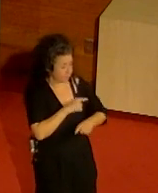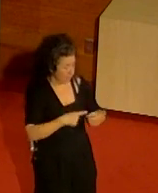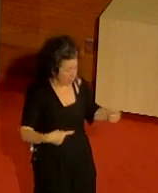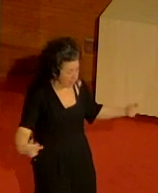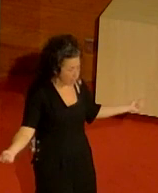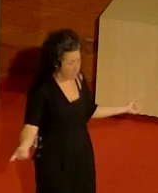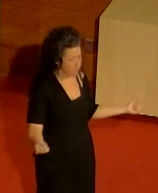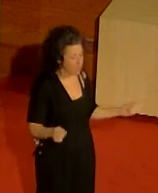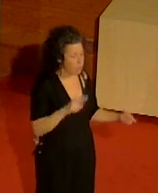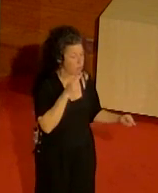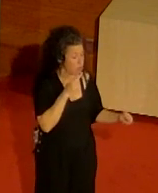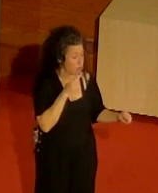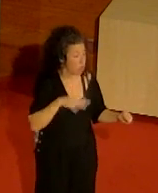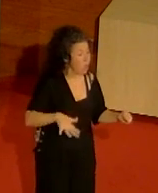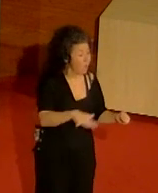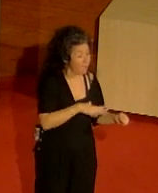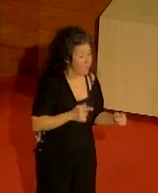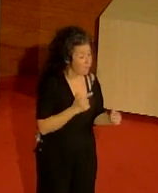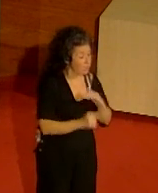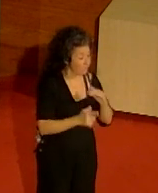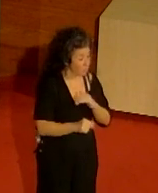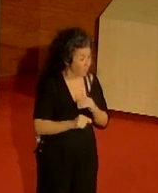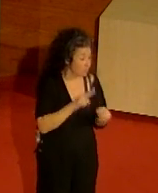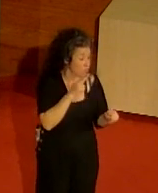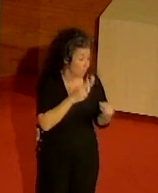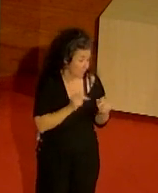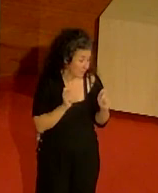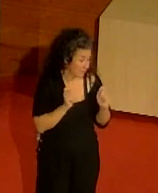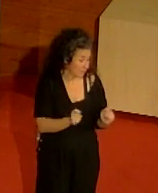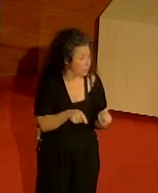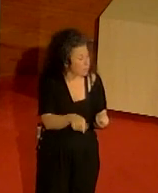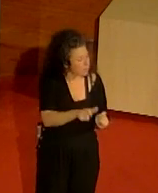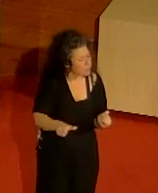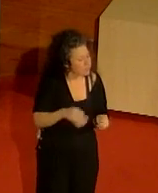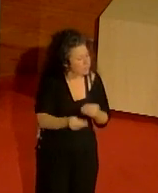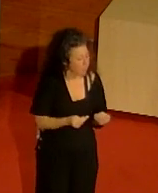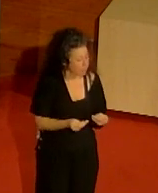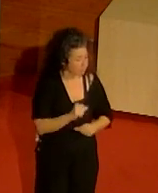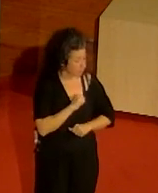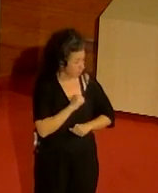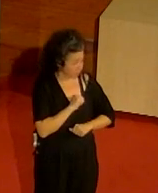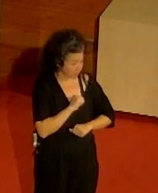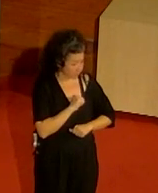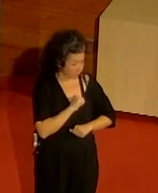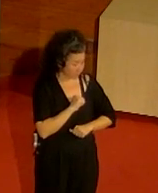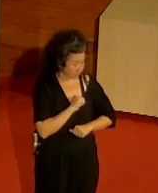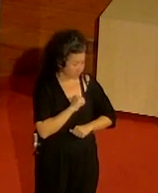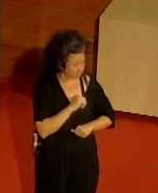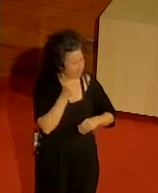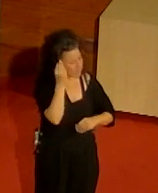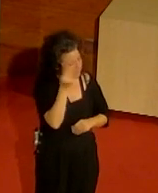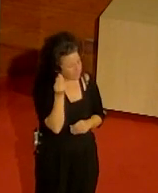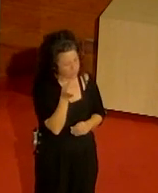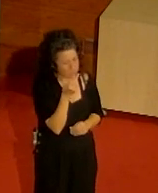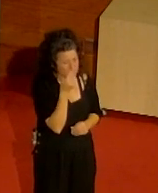llamados campos de refugiados. Es un lugar donde la gente está a la espera, ¿no? Creo que es interesante que